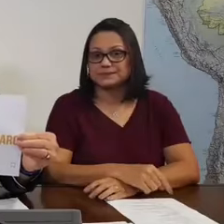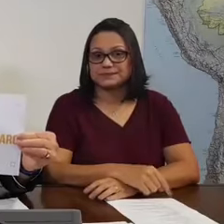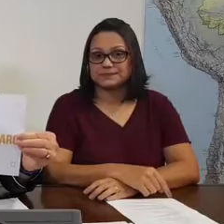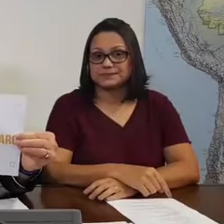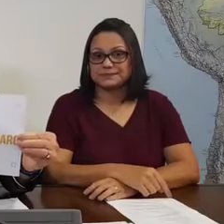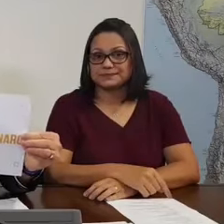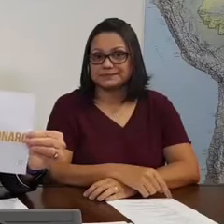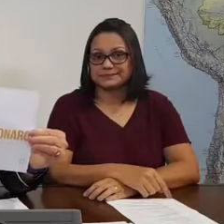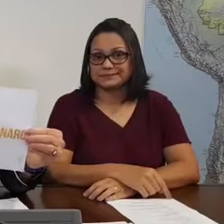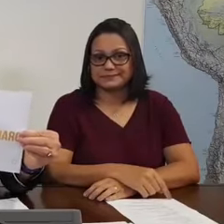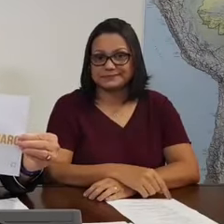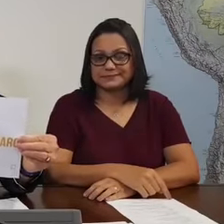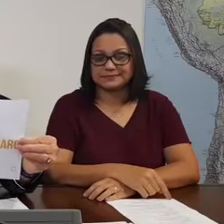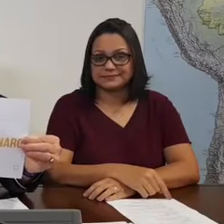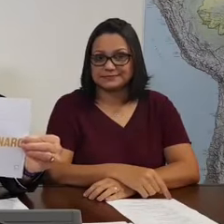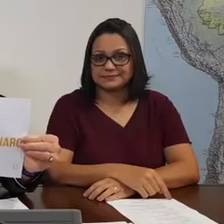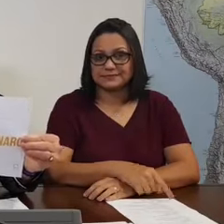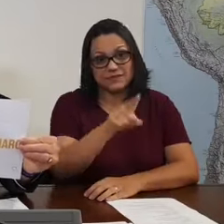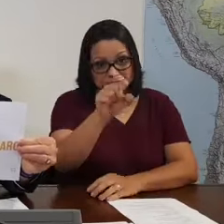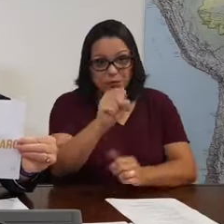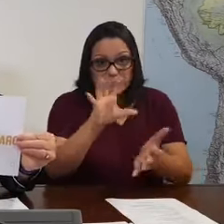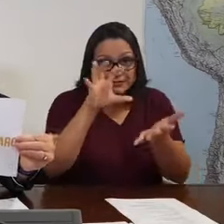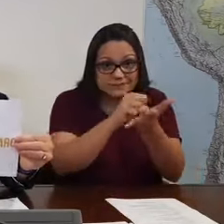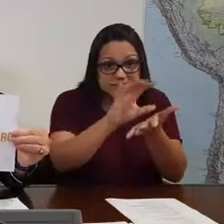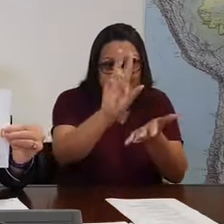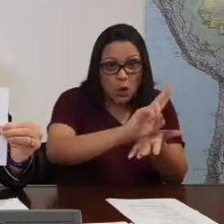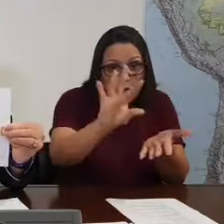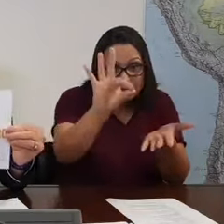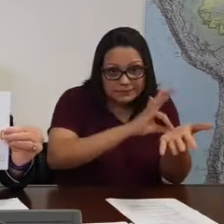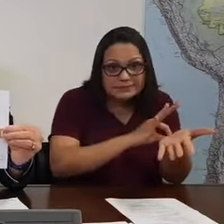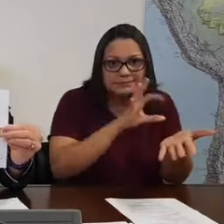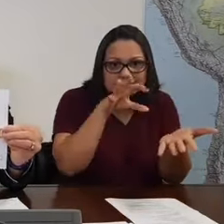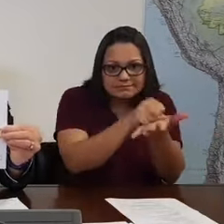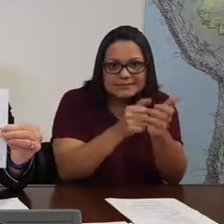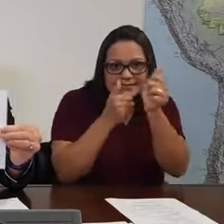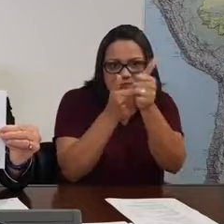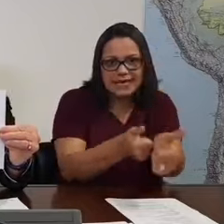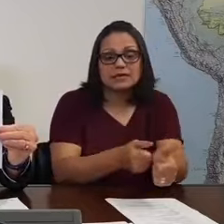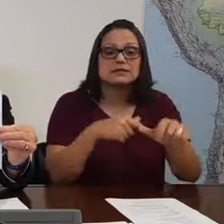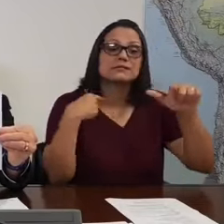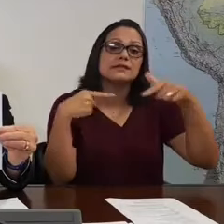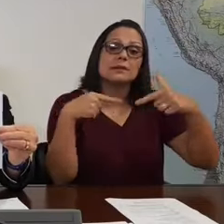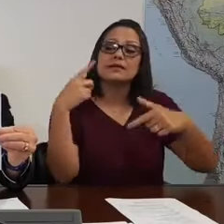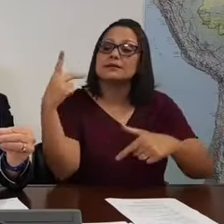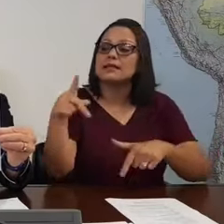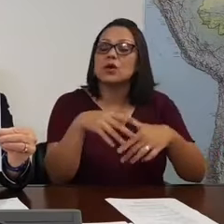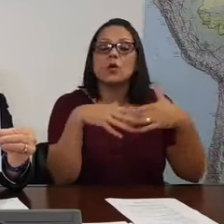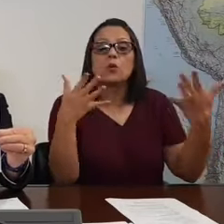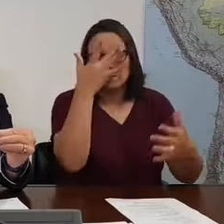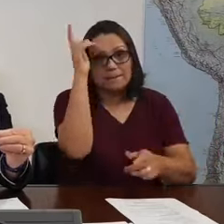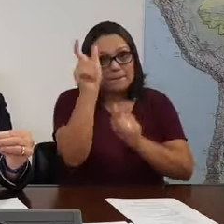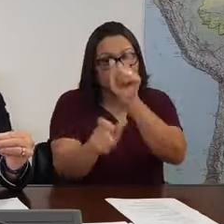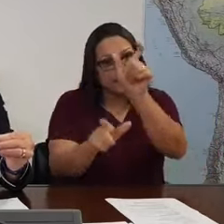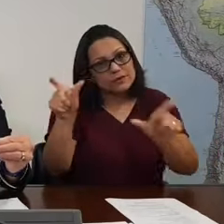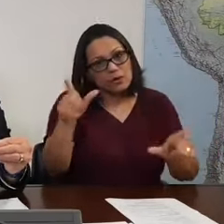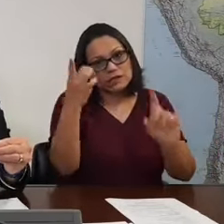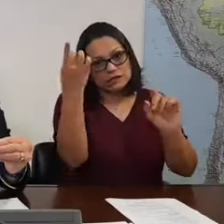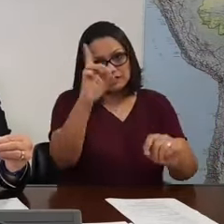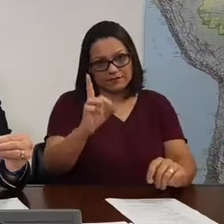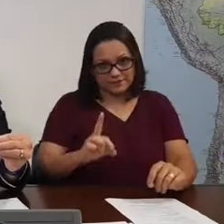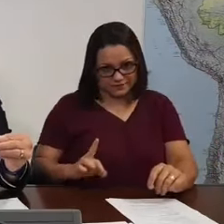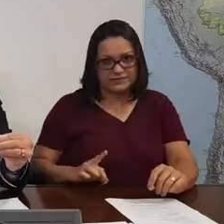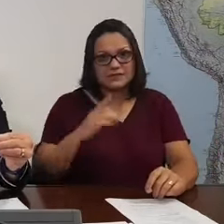inscritos aqui. Quem puder se inscrever. O trabalho dela voltado basicamente para pessoas, né, com